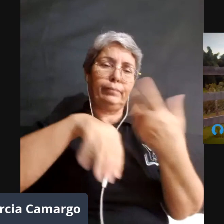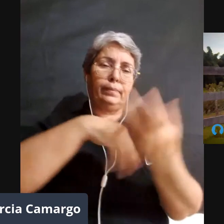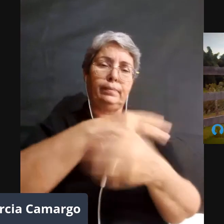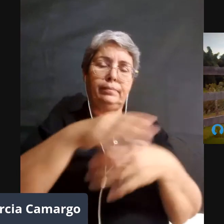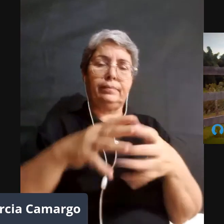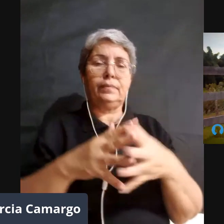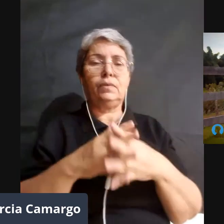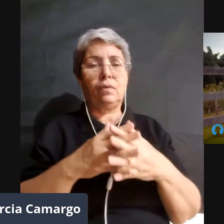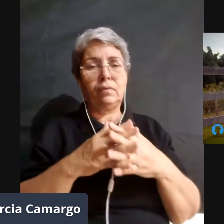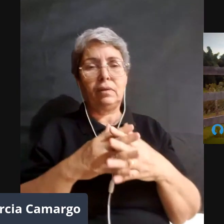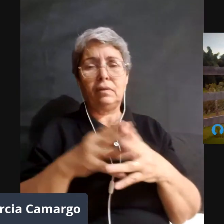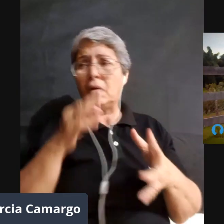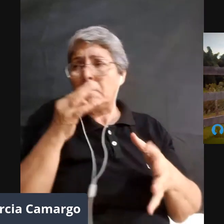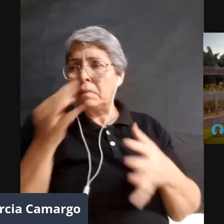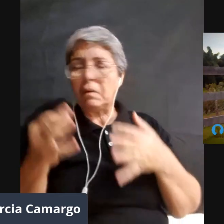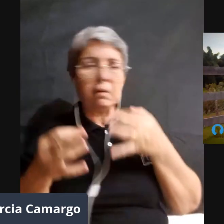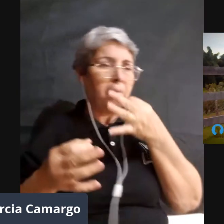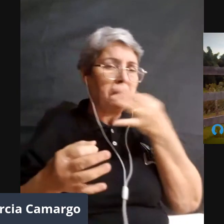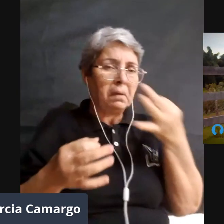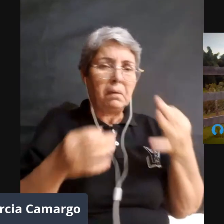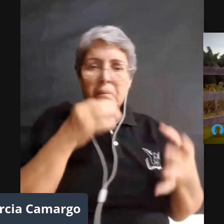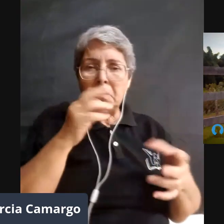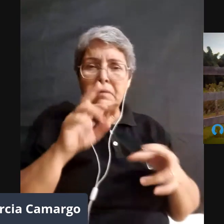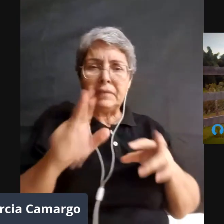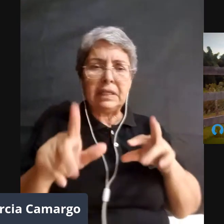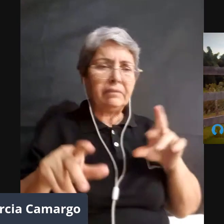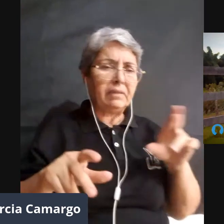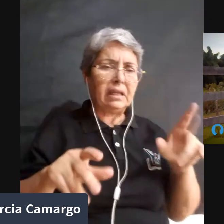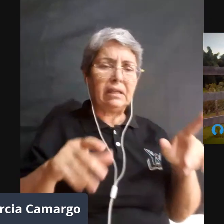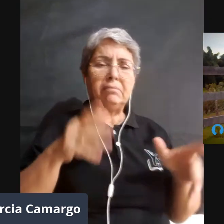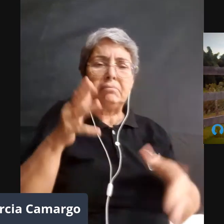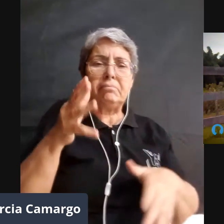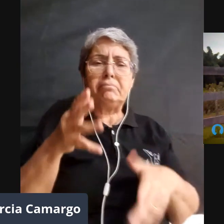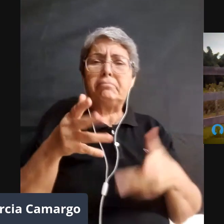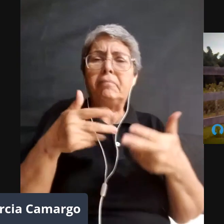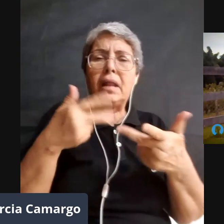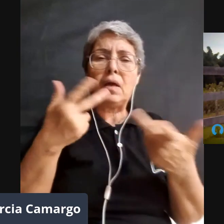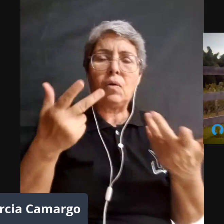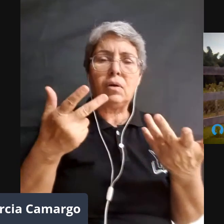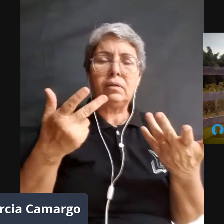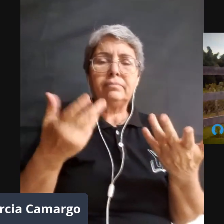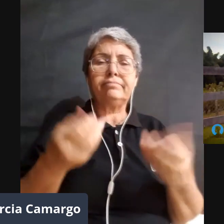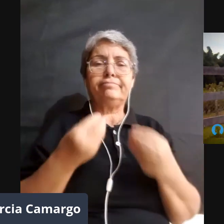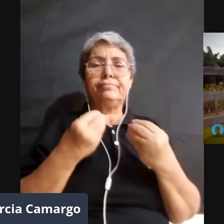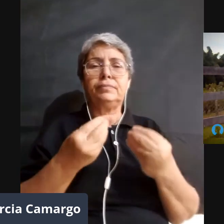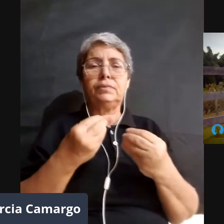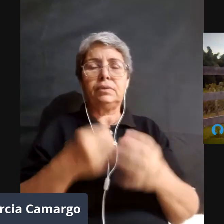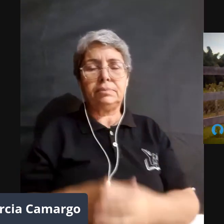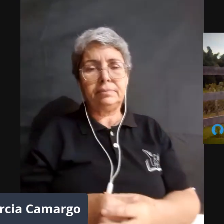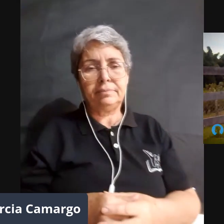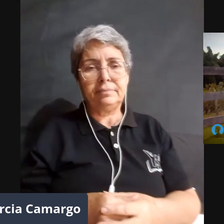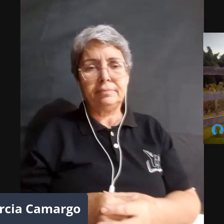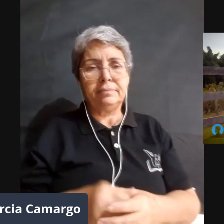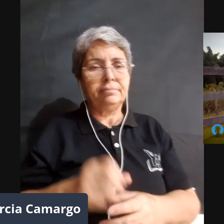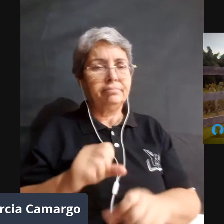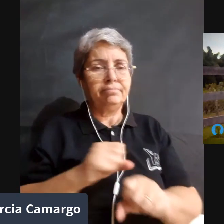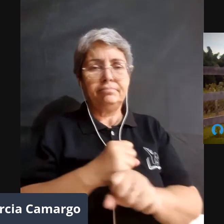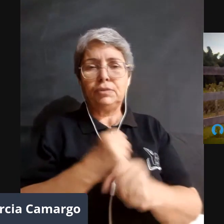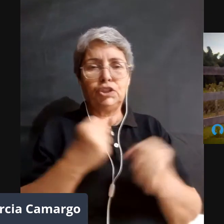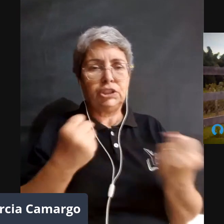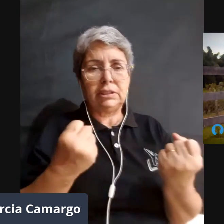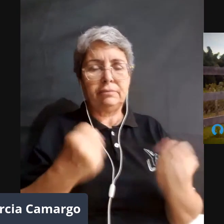de opinião, tantos diferentes discursos. Mesmo Baal não pode adicionar as suas falsas